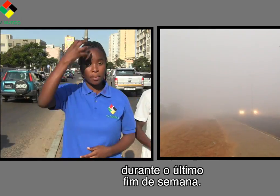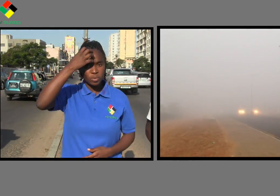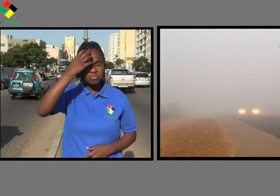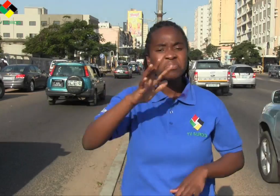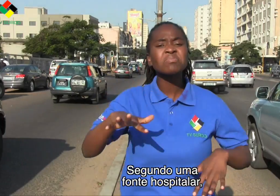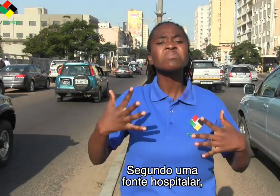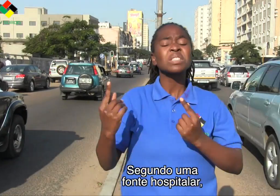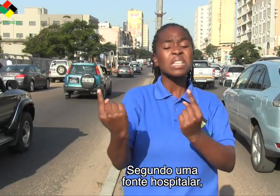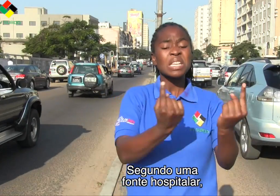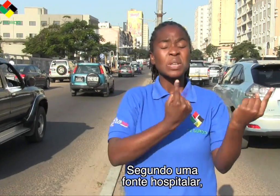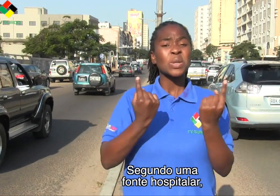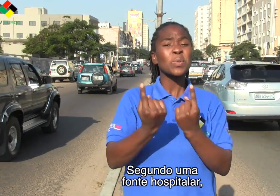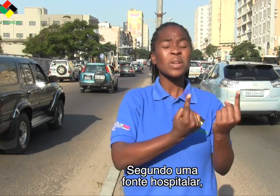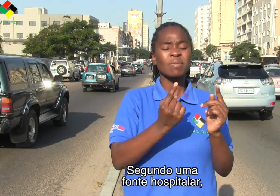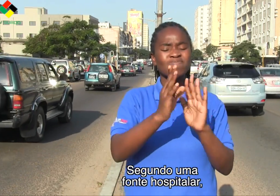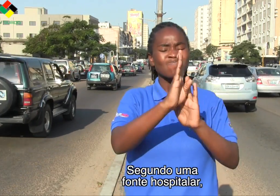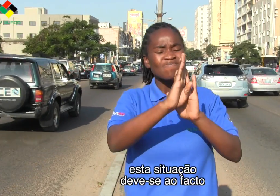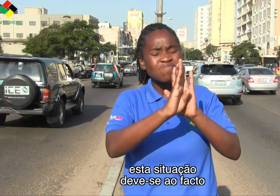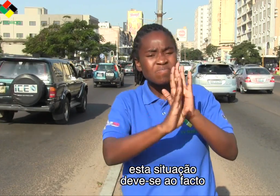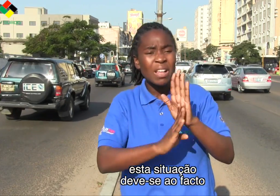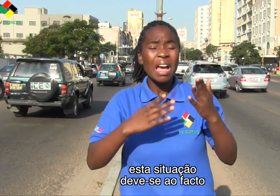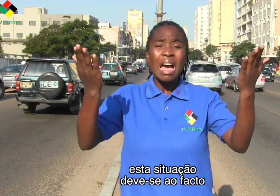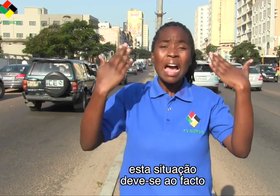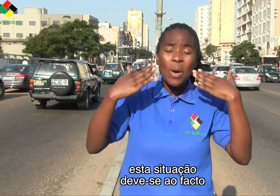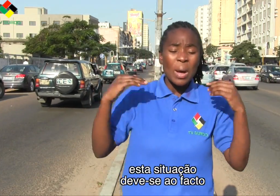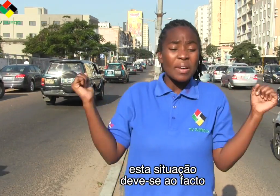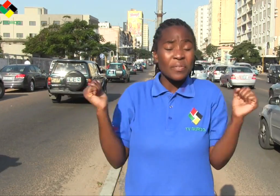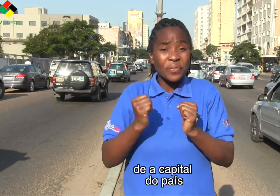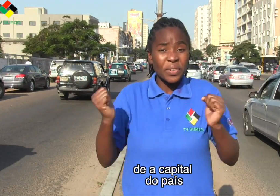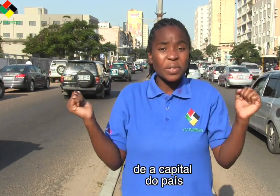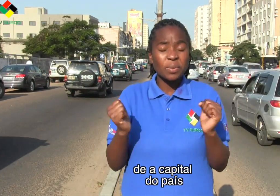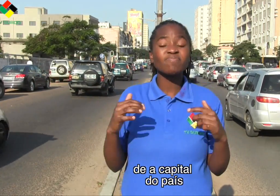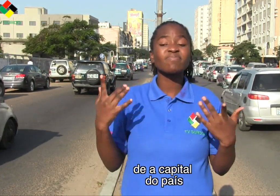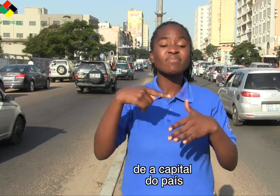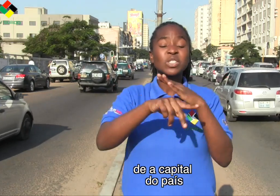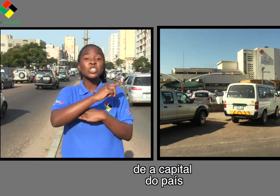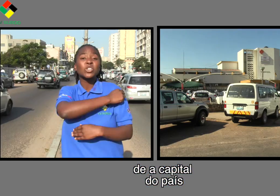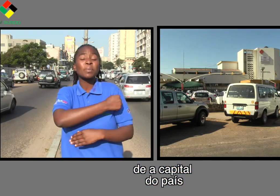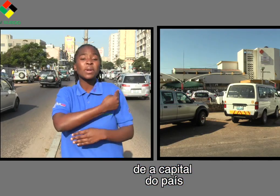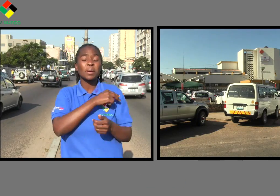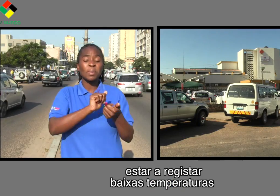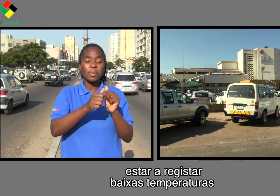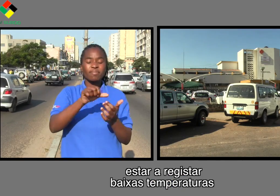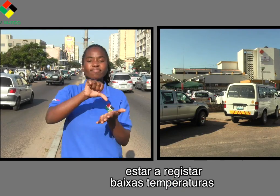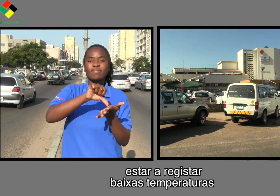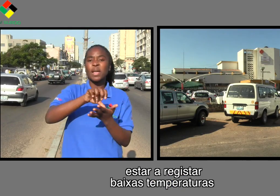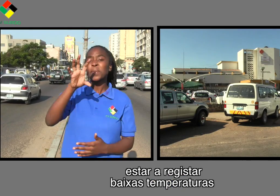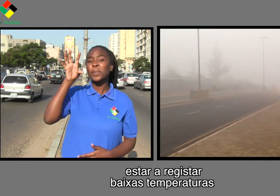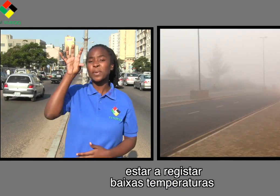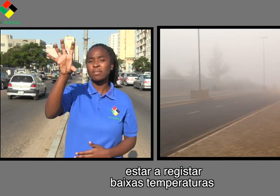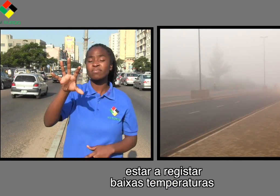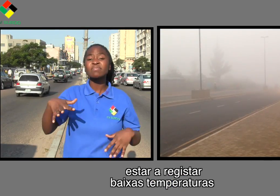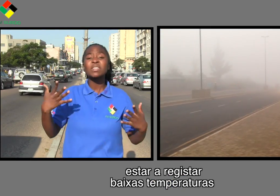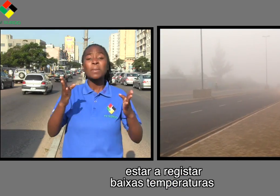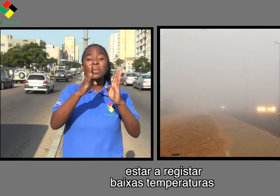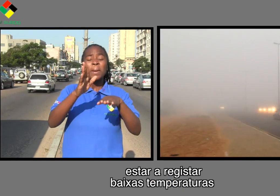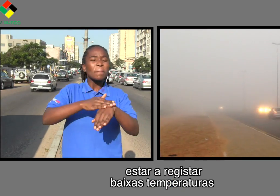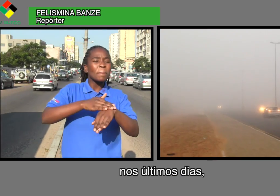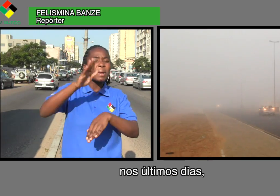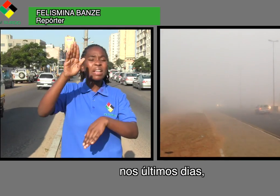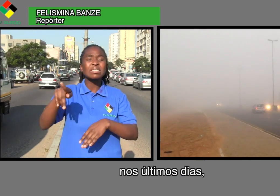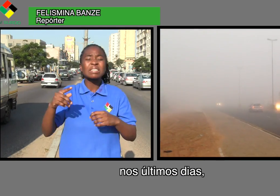de semana. Segundo uma fonte hospitalar, esta situação deve-se ao fato de a capital do país estar a registrar baixas